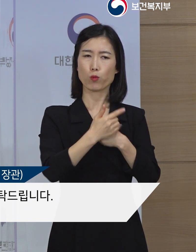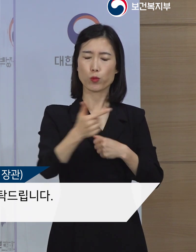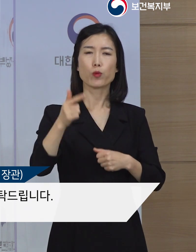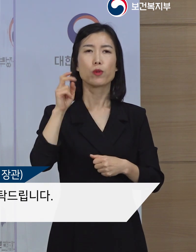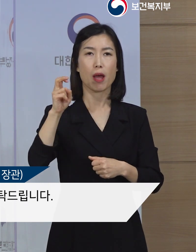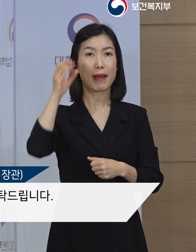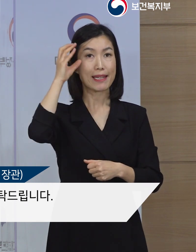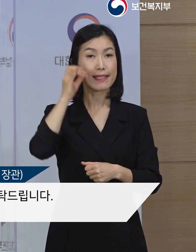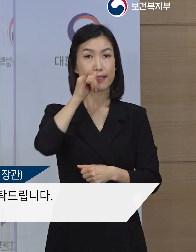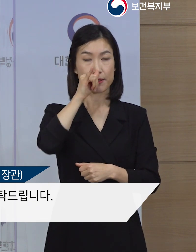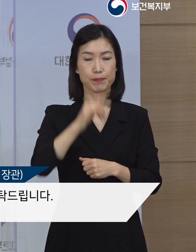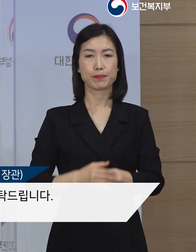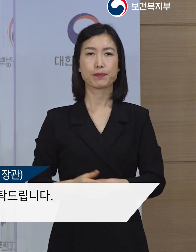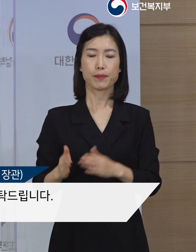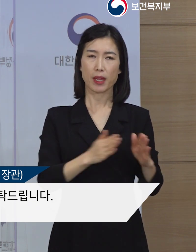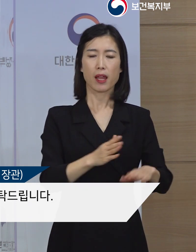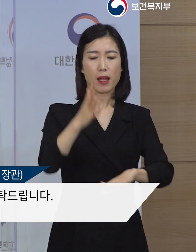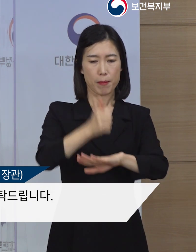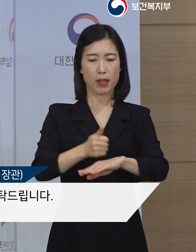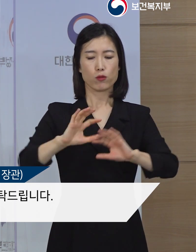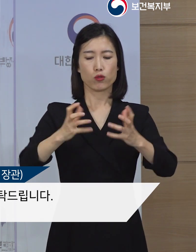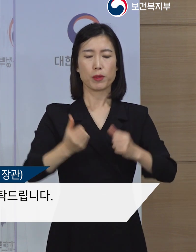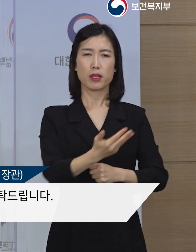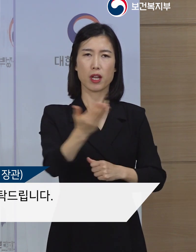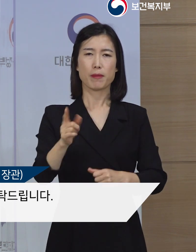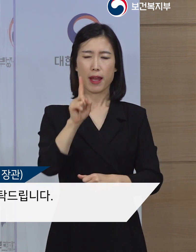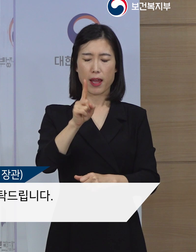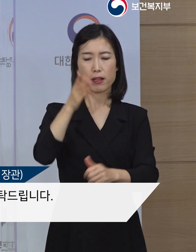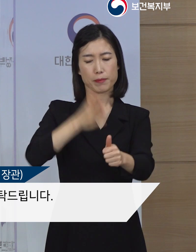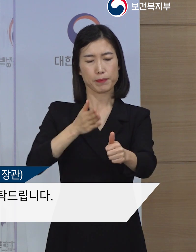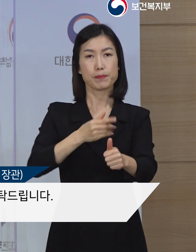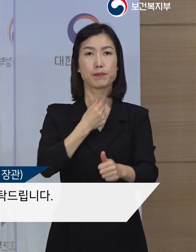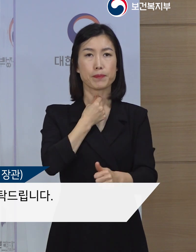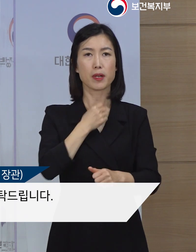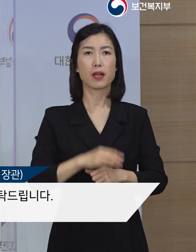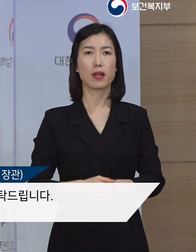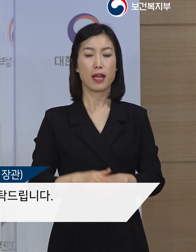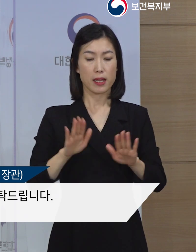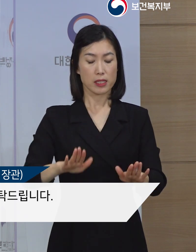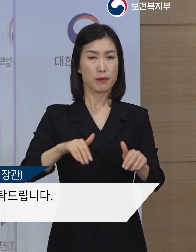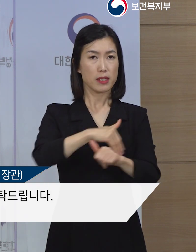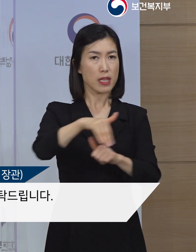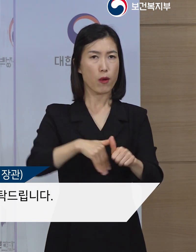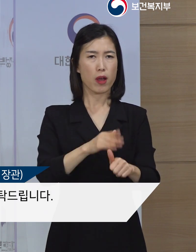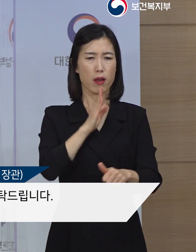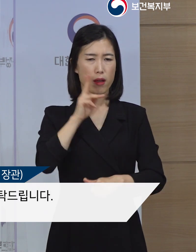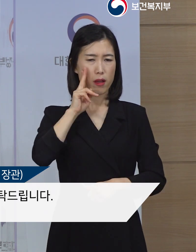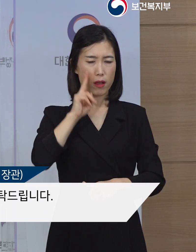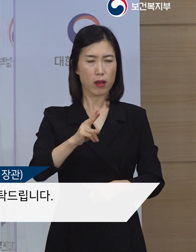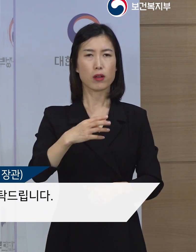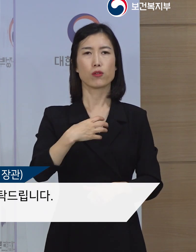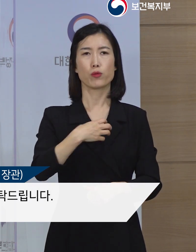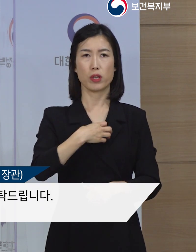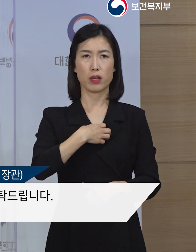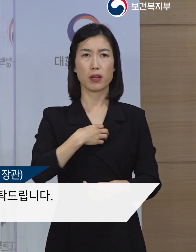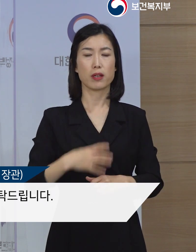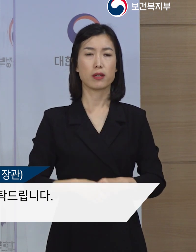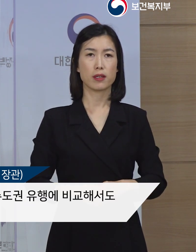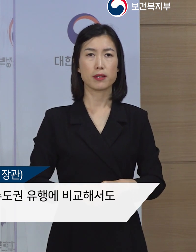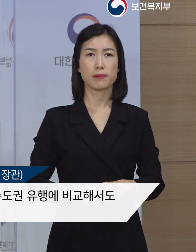마지막으로 국민 여러분들께 간곡하게 부탁드립니다. 현재의 상황은 매우 엄중하고